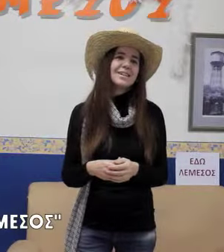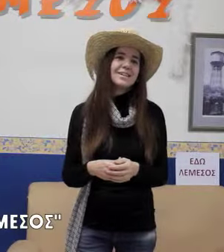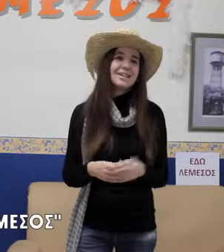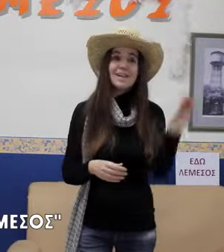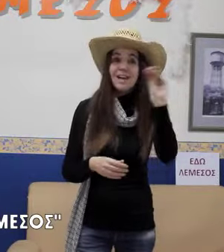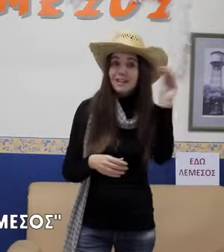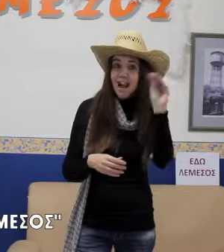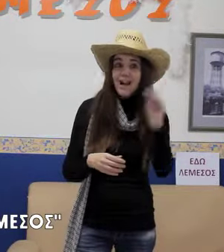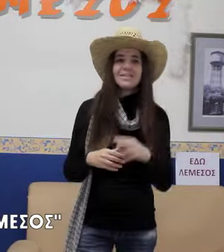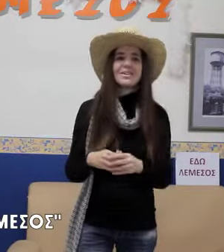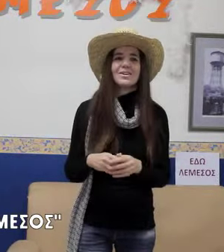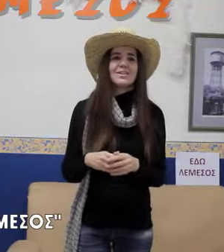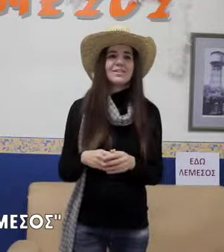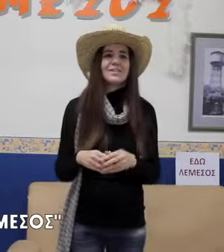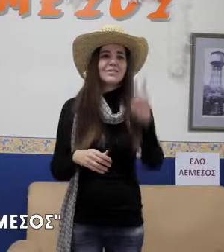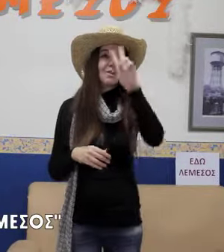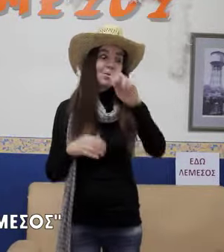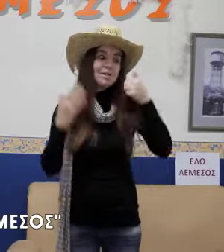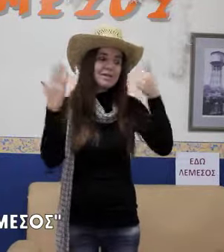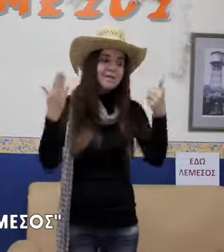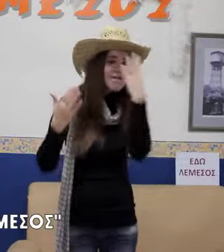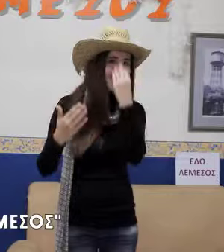Τετάρτη, 26 Φεβρουαρίου,